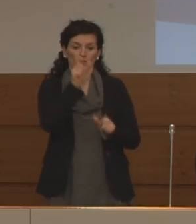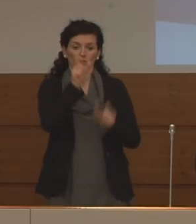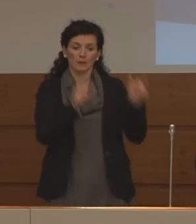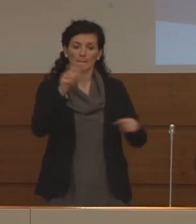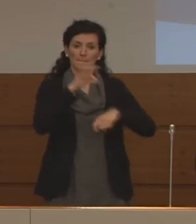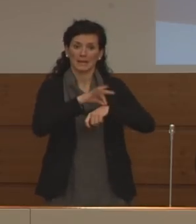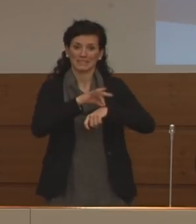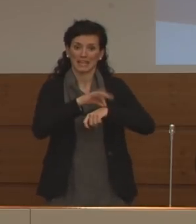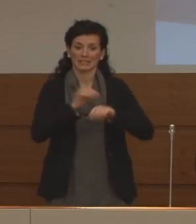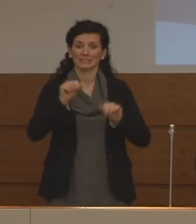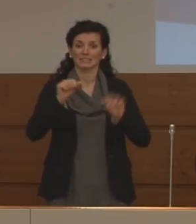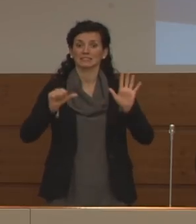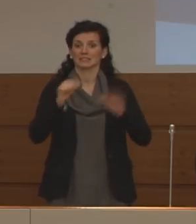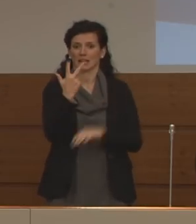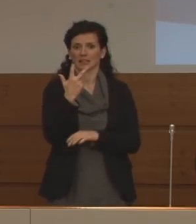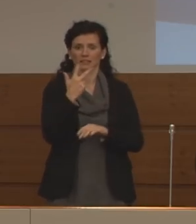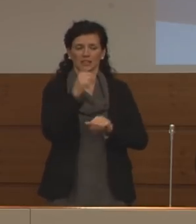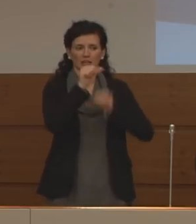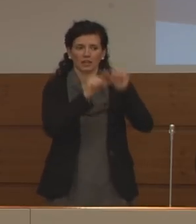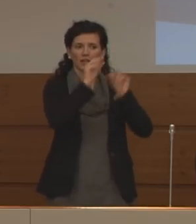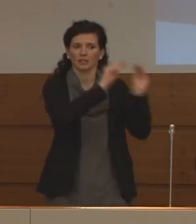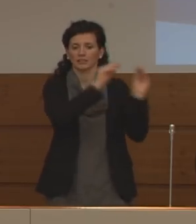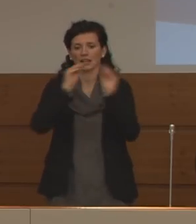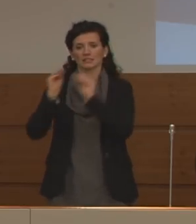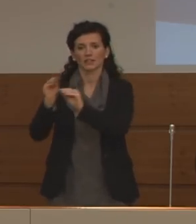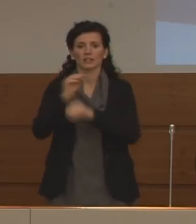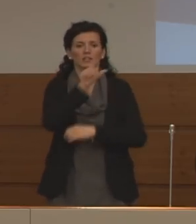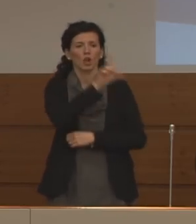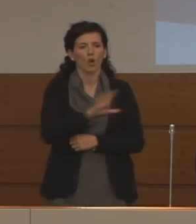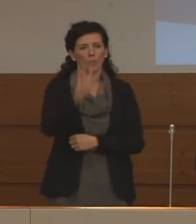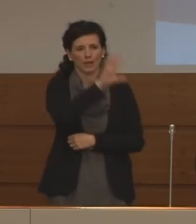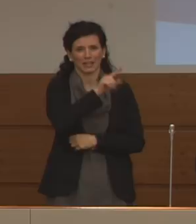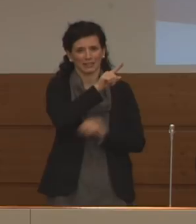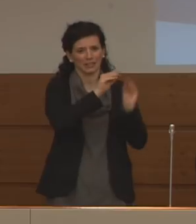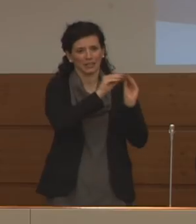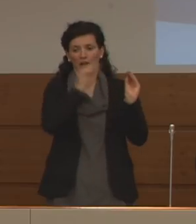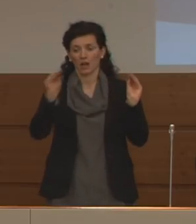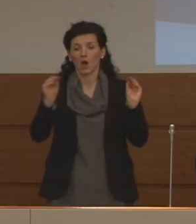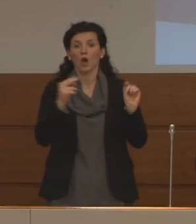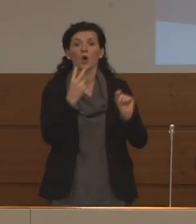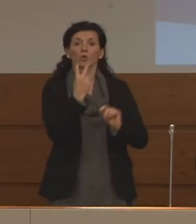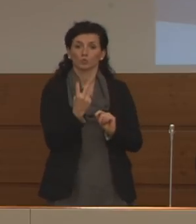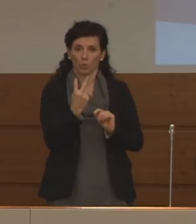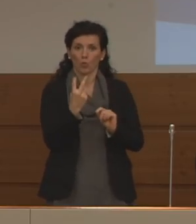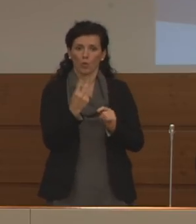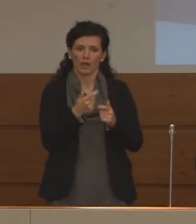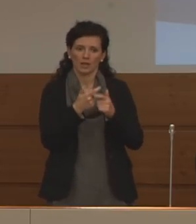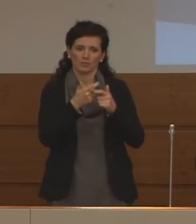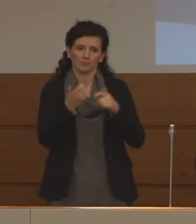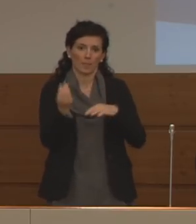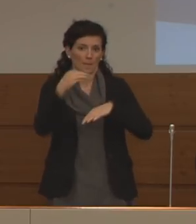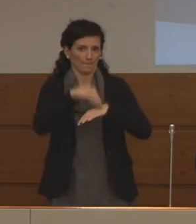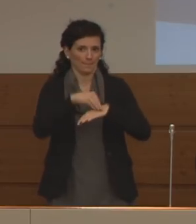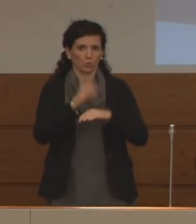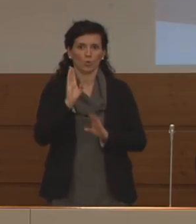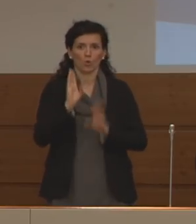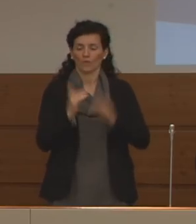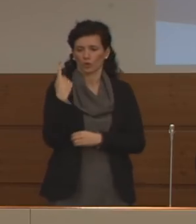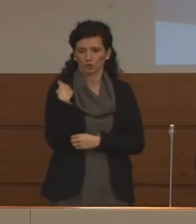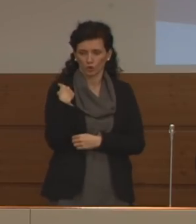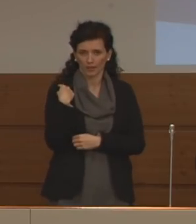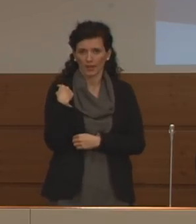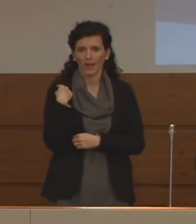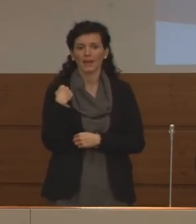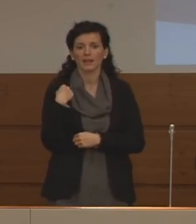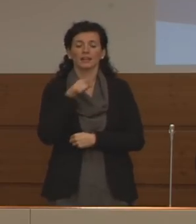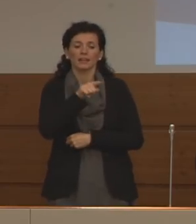63 pazienti dalla lombardia di cui due in più rispetto a ieri e di